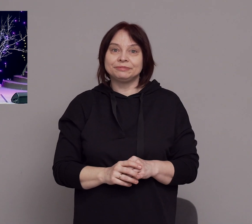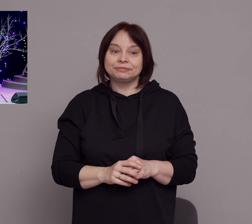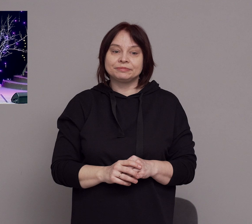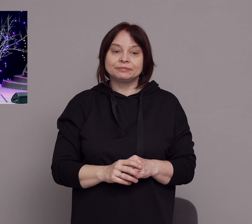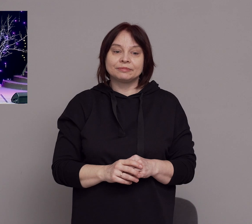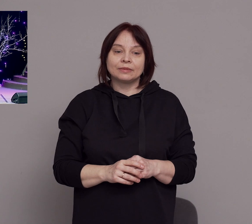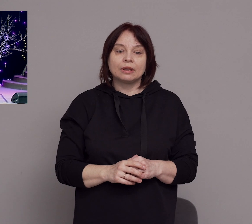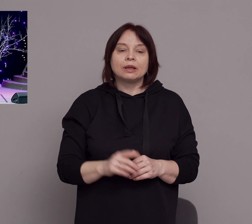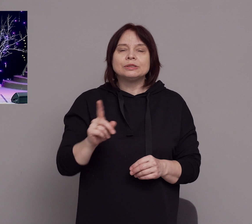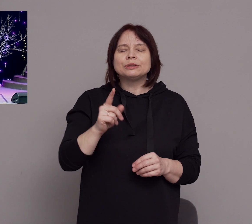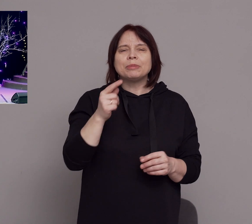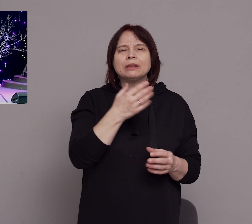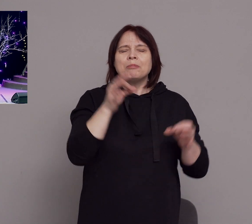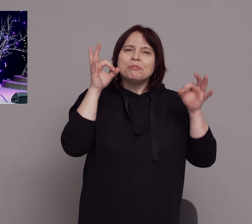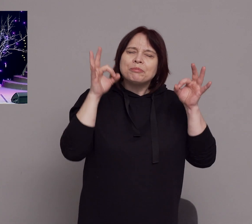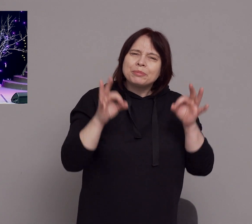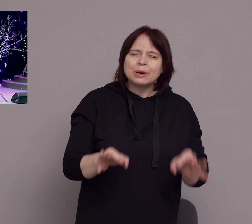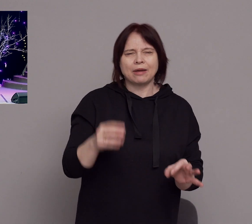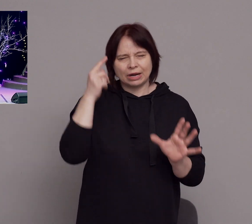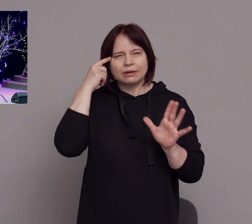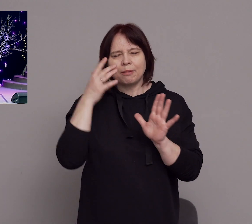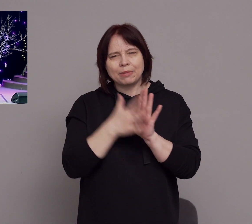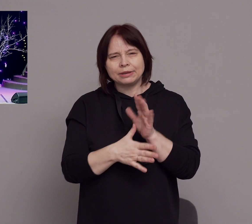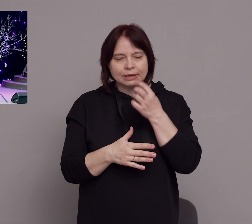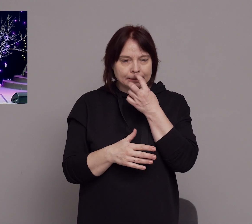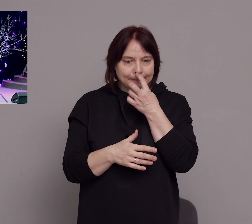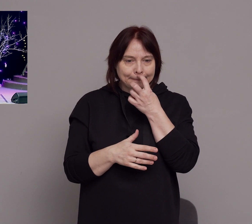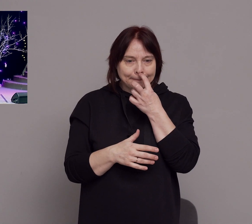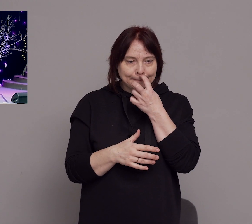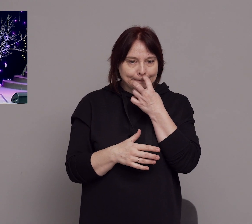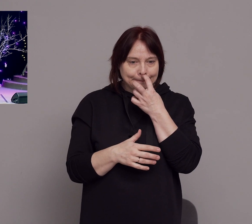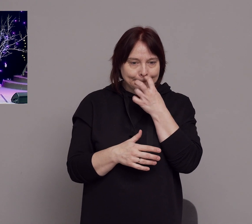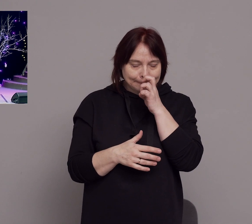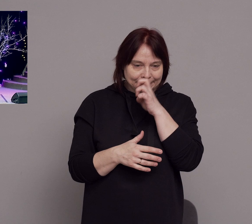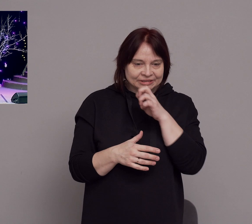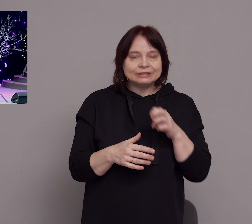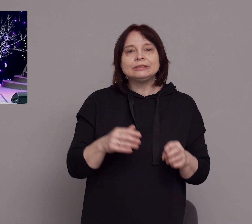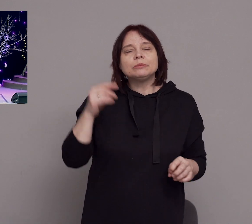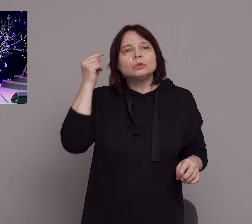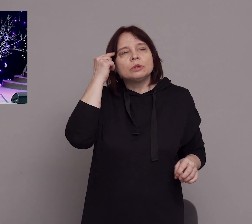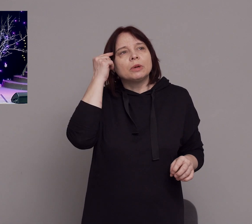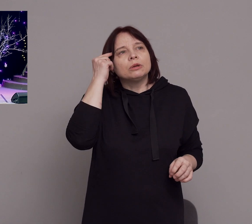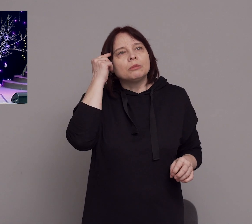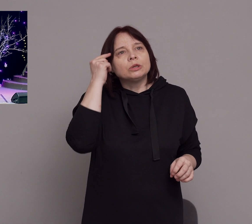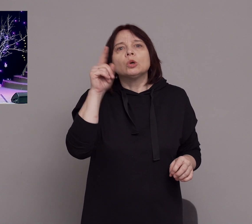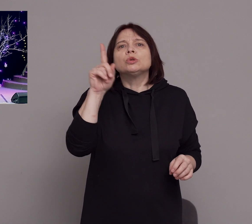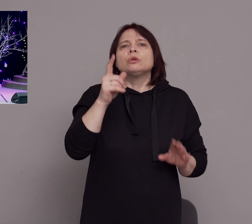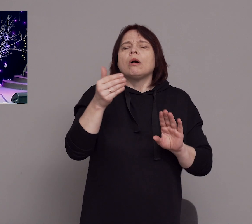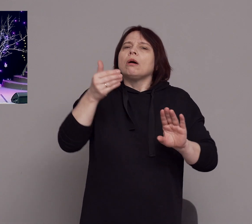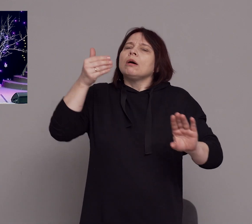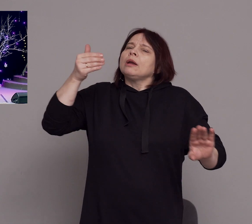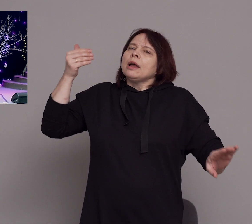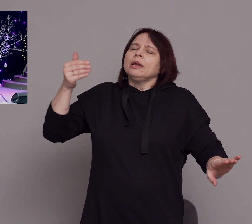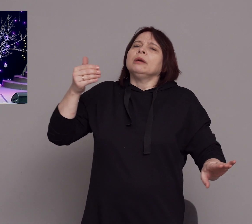нам более правильно увидеть само воплощение Христа, нам нужно увидеть, что предшествовало воплощению, какова была мотивация